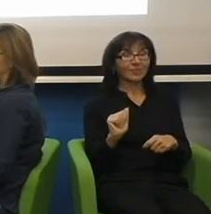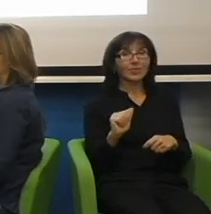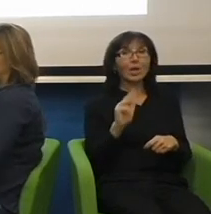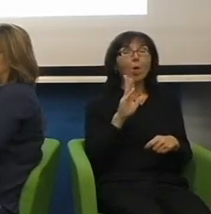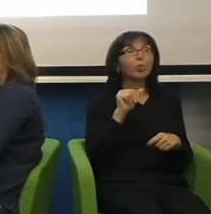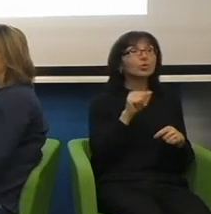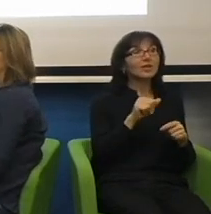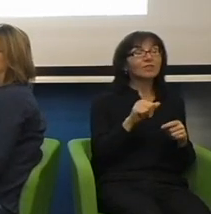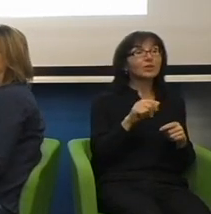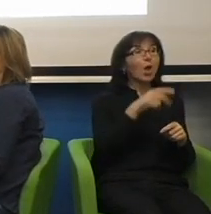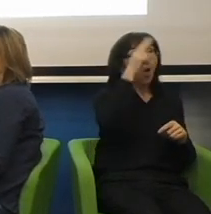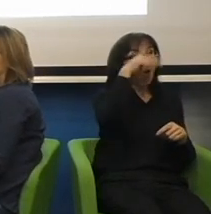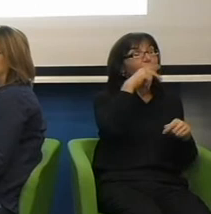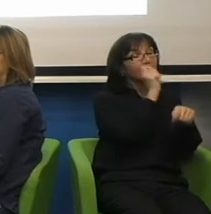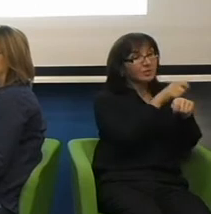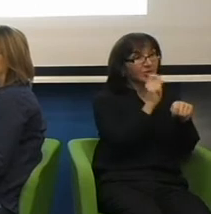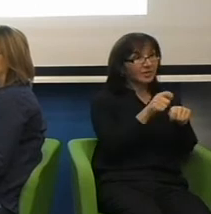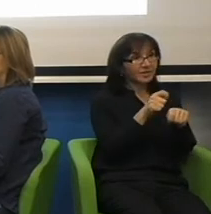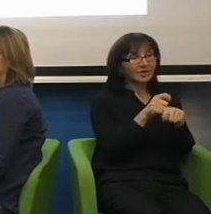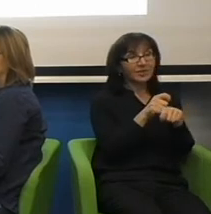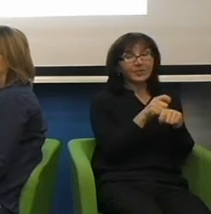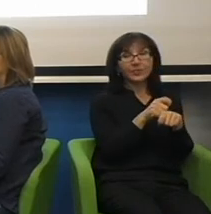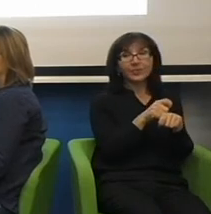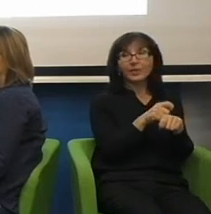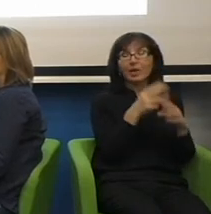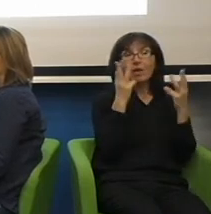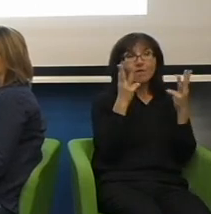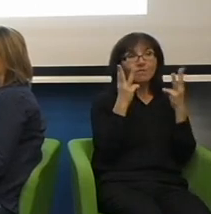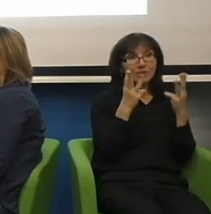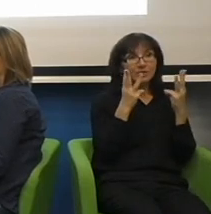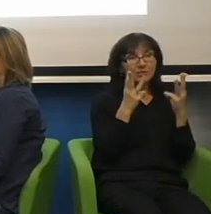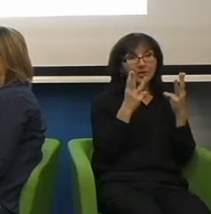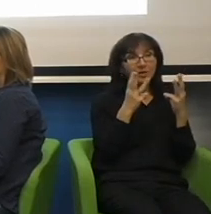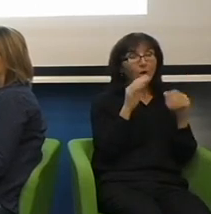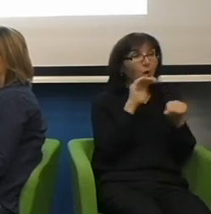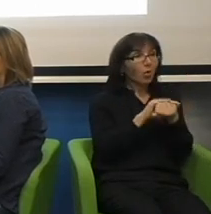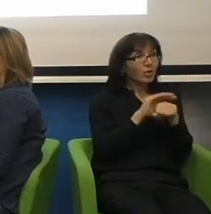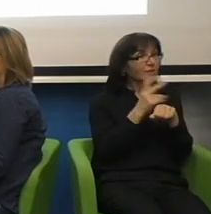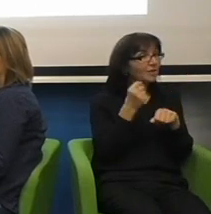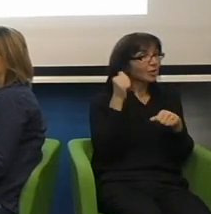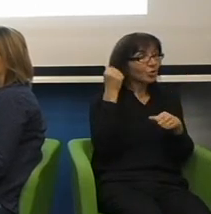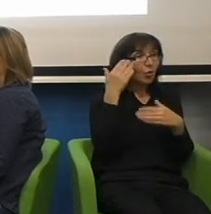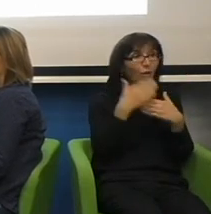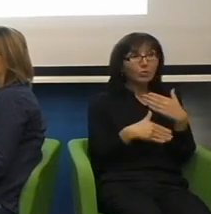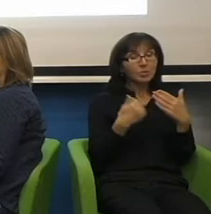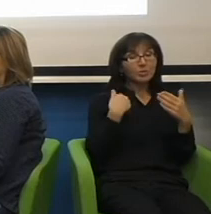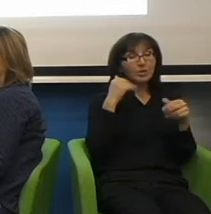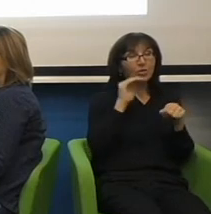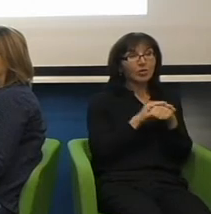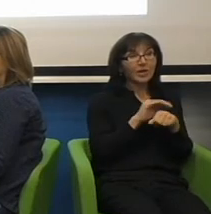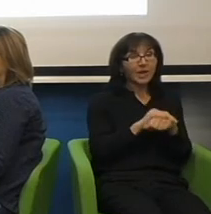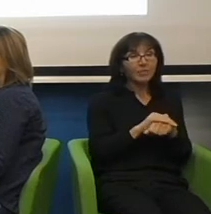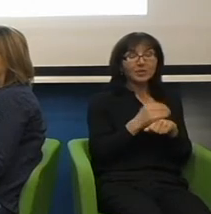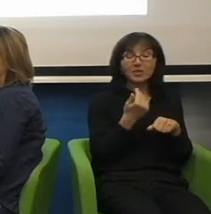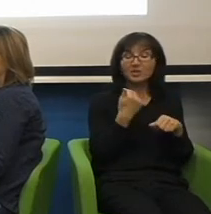Bogdan Borusewicz ojcem. Tak. Chrzestny. Mi się wydaje, że też ważna jest chyba kwestia tego, że ci koledzy nie do końca byli po pierwsze kolegami, nie do końca